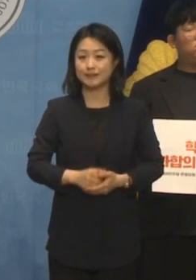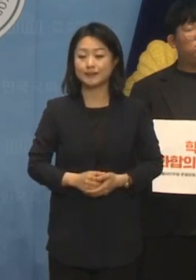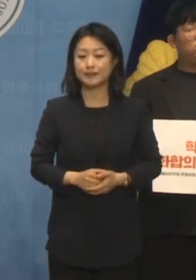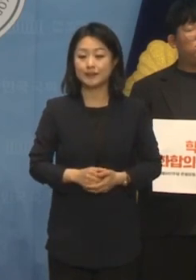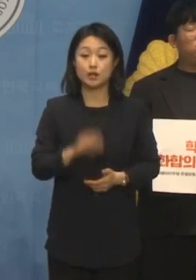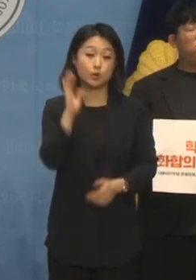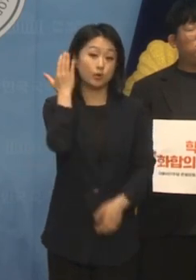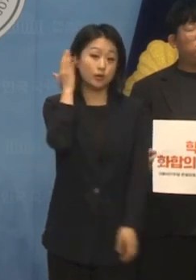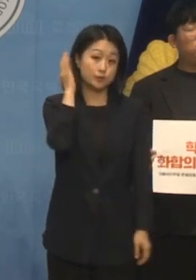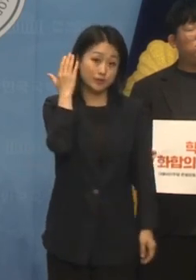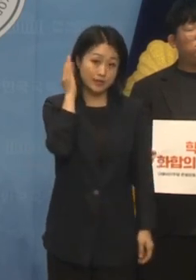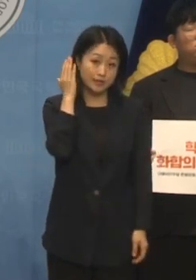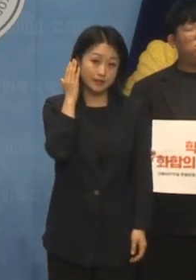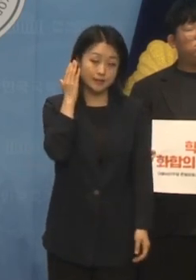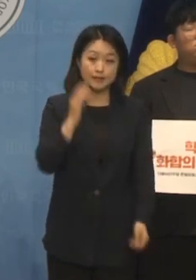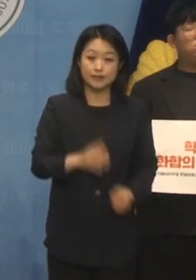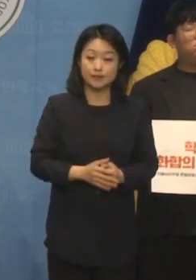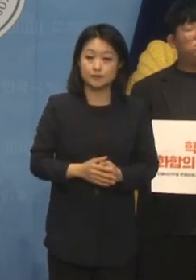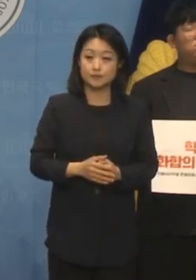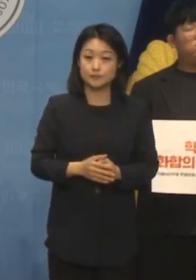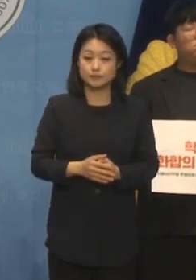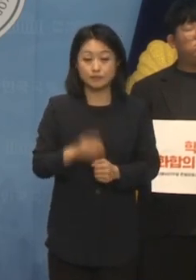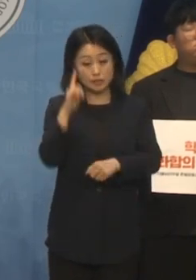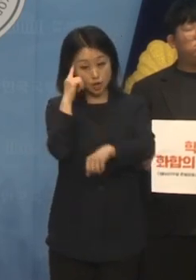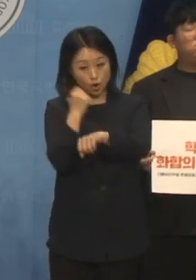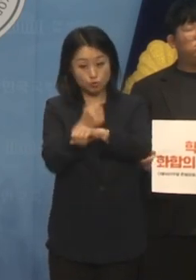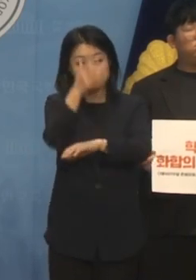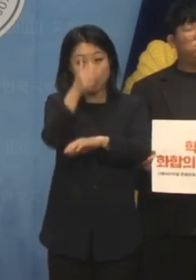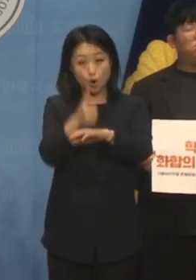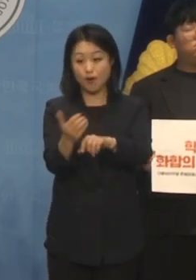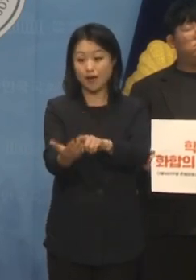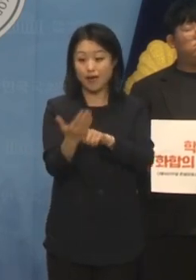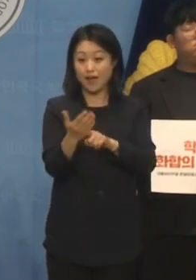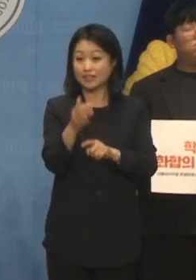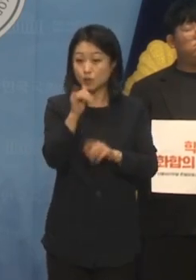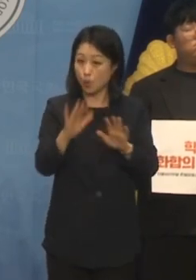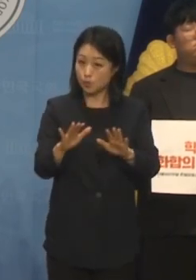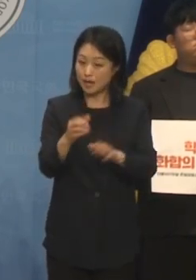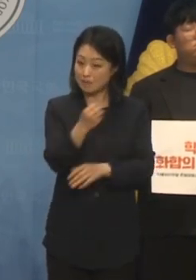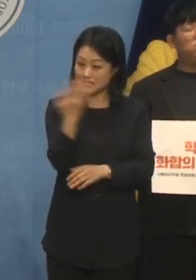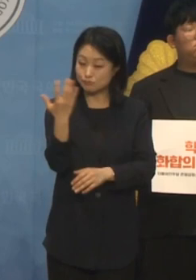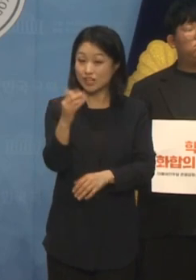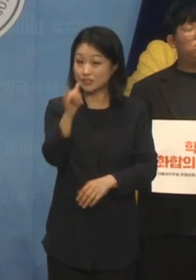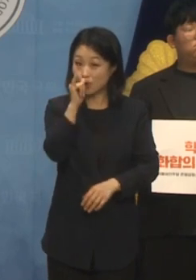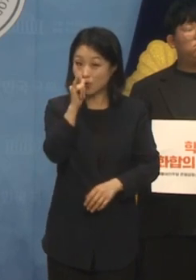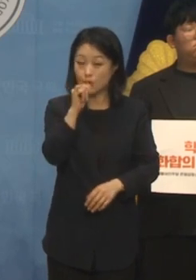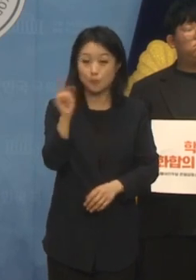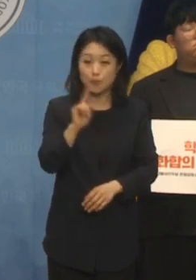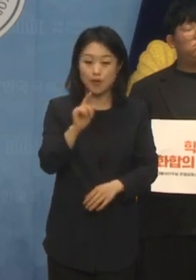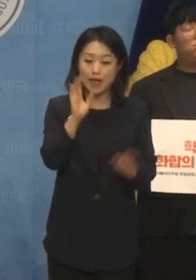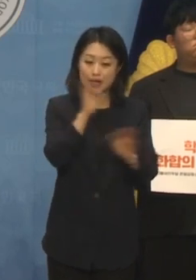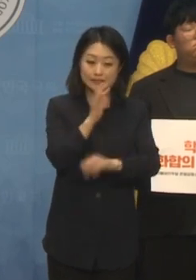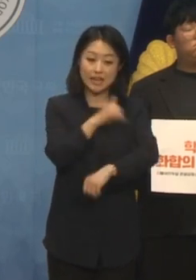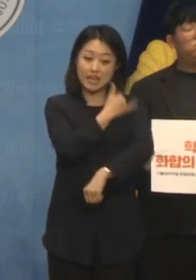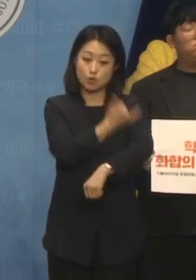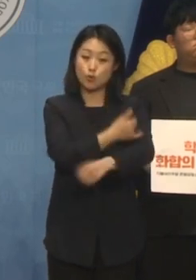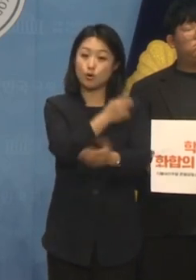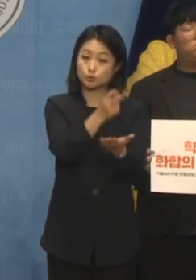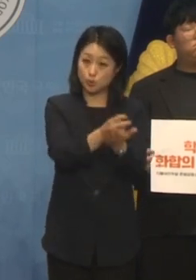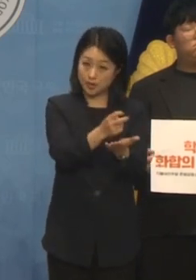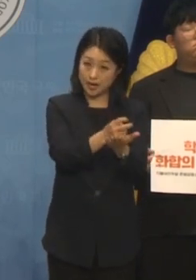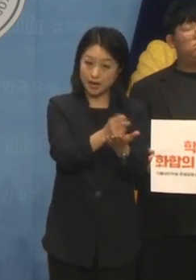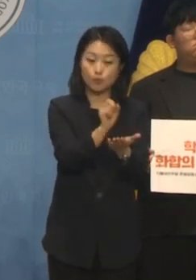그리고 최근에는 연구 결과도 오늘 아마 기사로 나온 것 같은데 학생인권